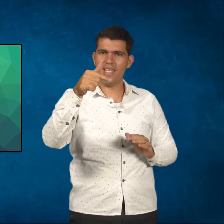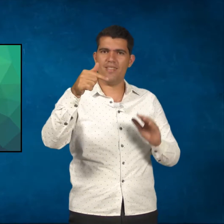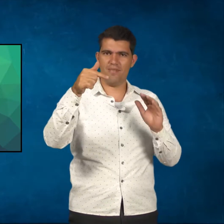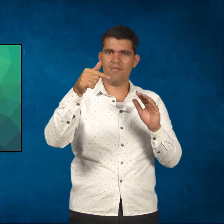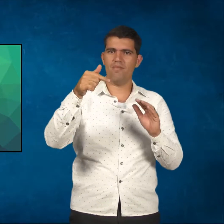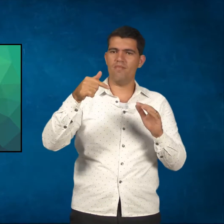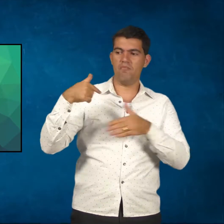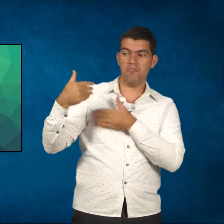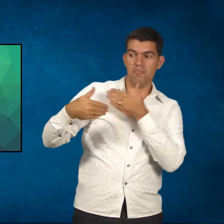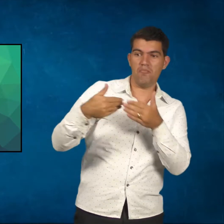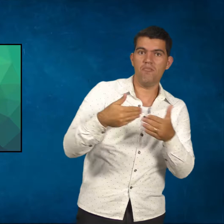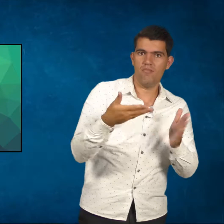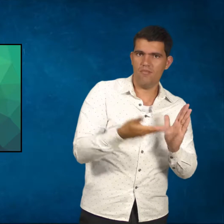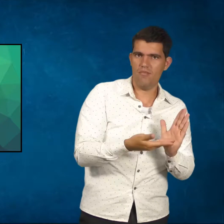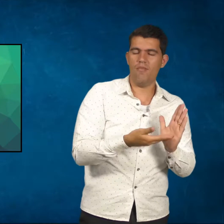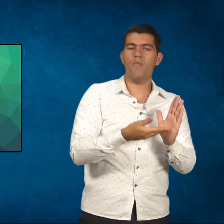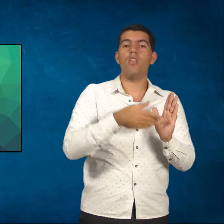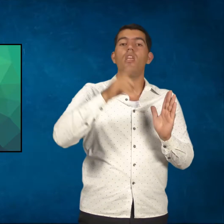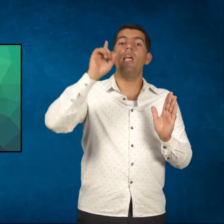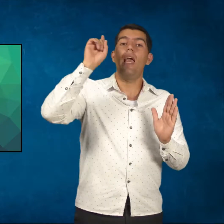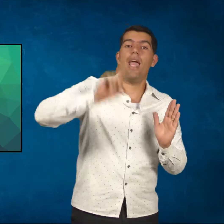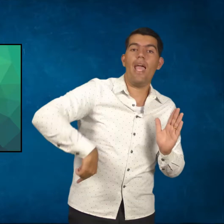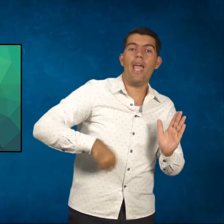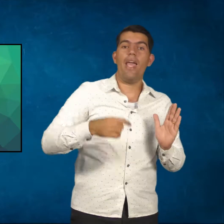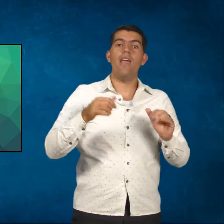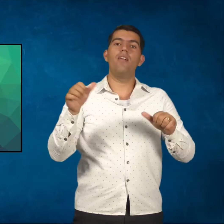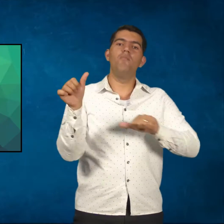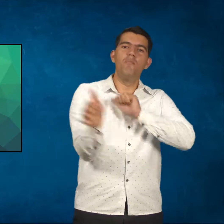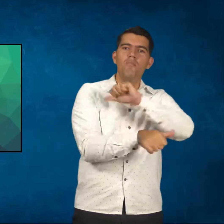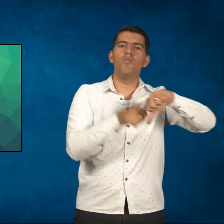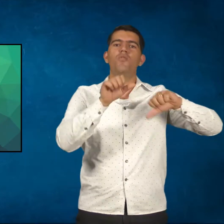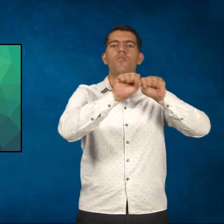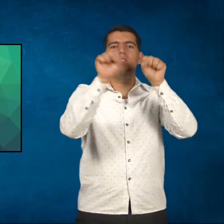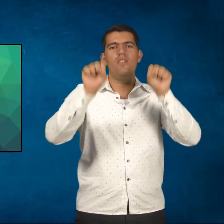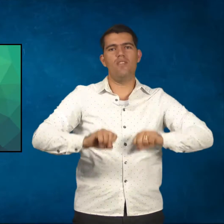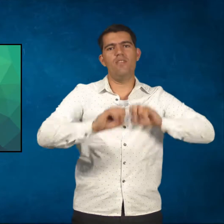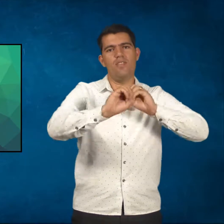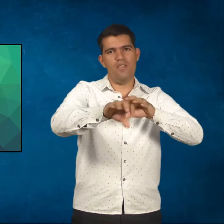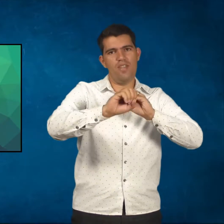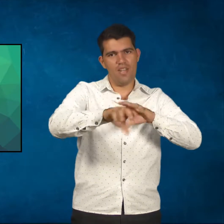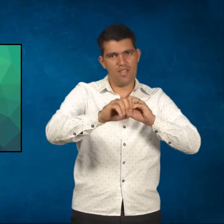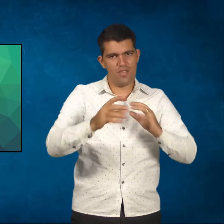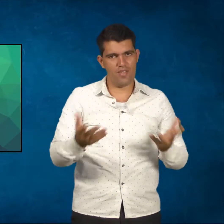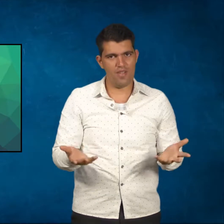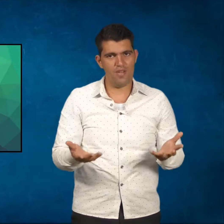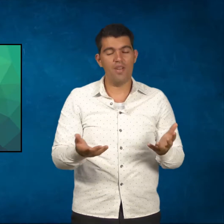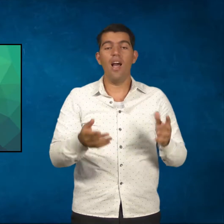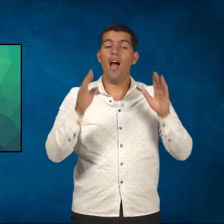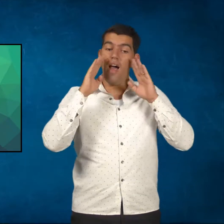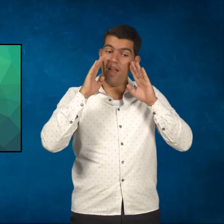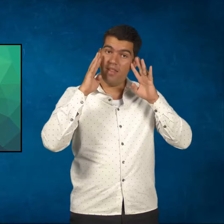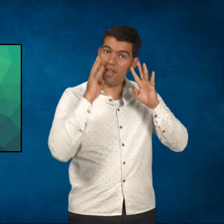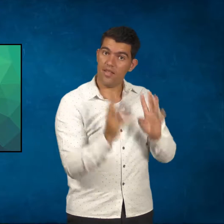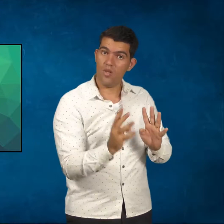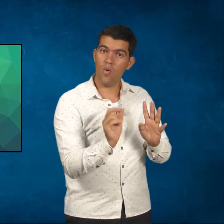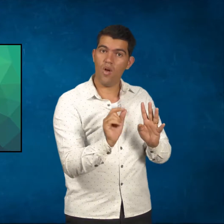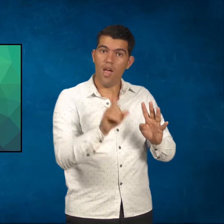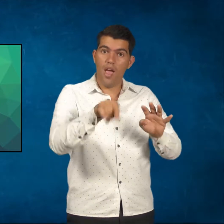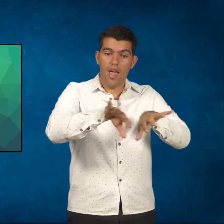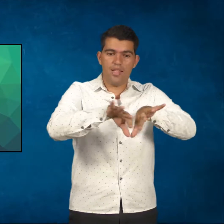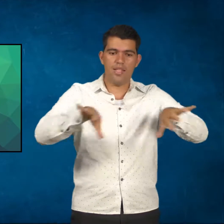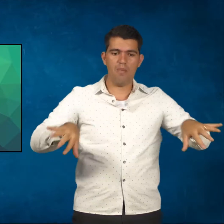2208/97, redefiniram o funcionamento do sistema educacional, com uma especial atenção para a